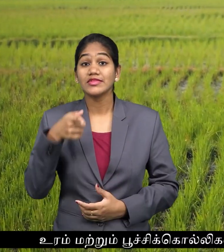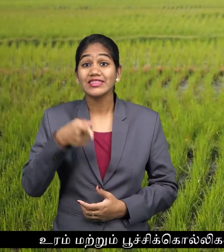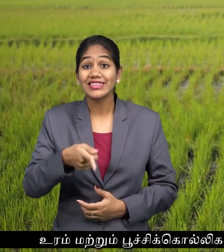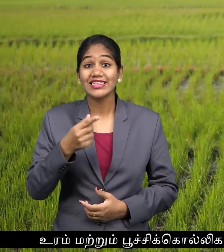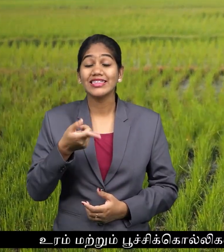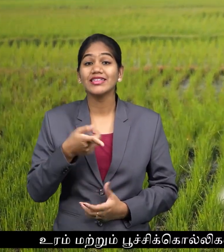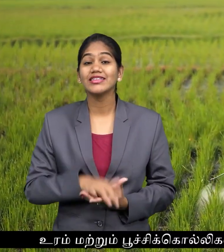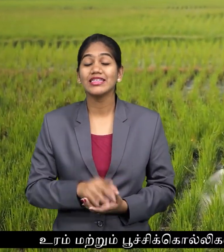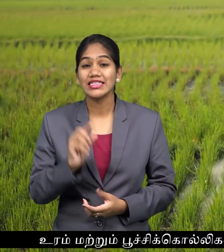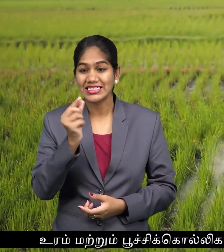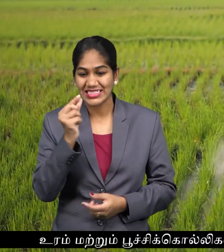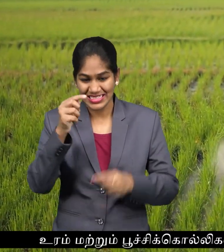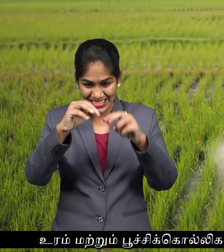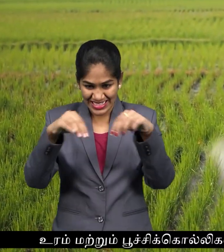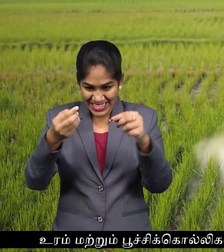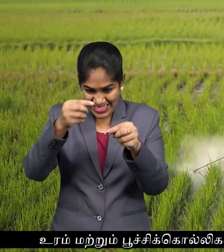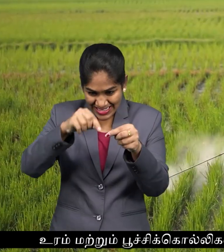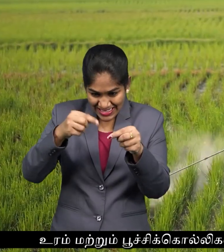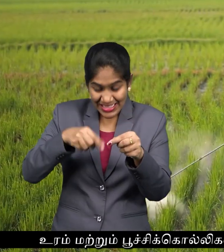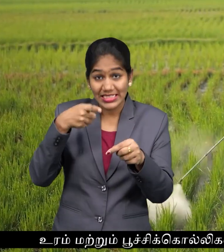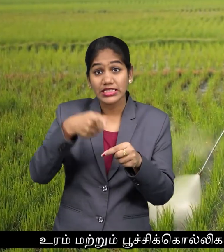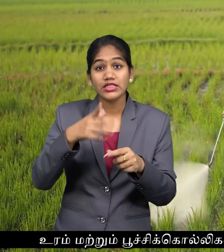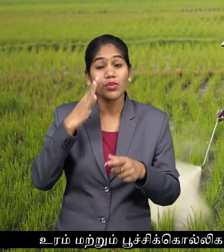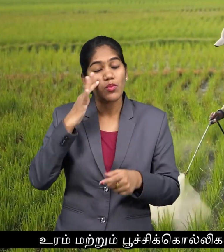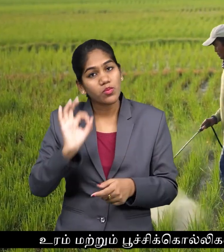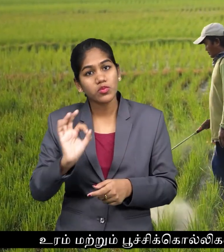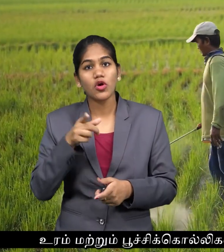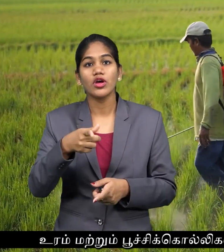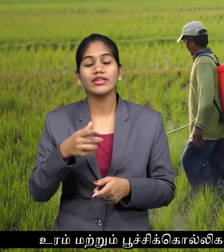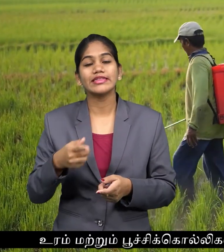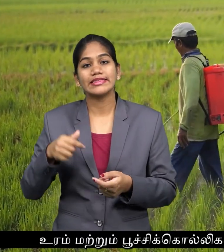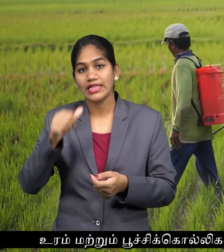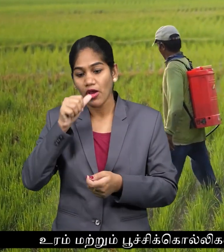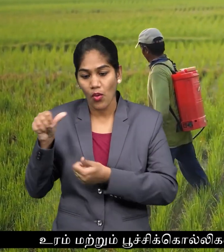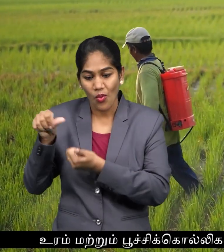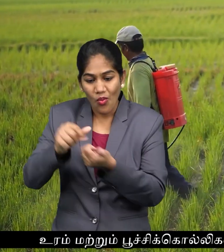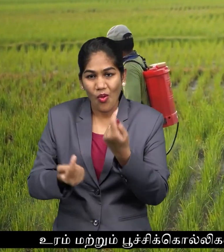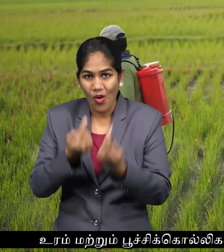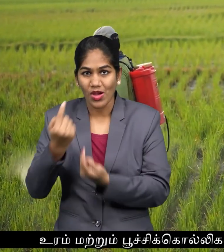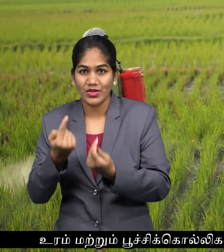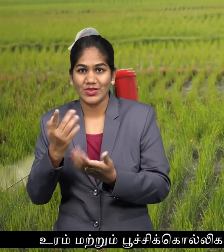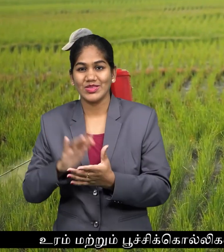உரம் மற்றும் பூச்சிக்கொல்லிகளை பயன்படுத்துவதை உள்ளடக்கியது.